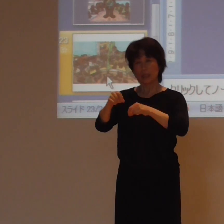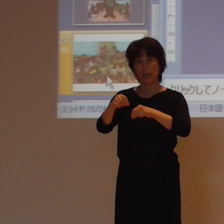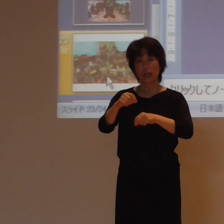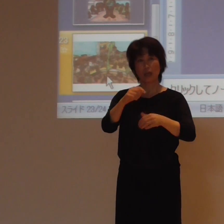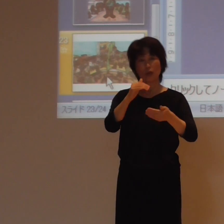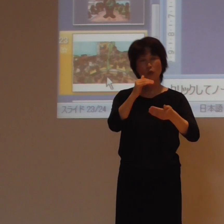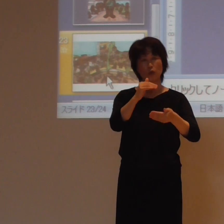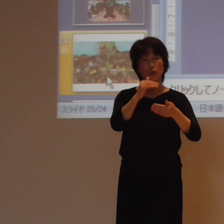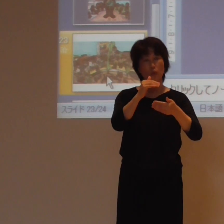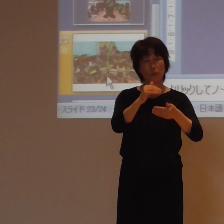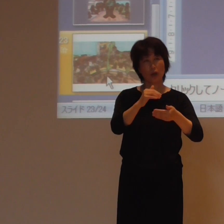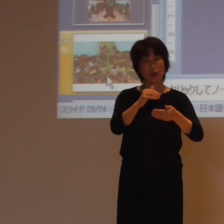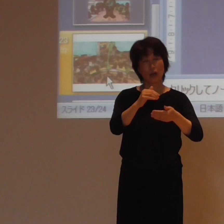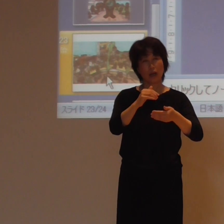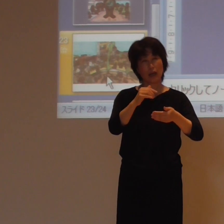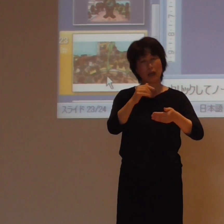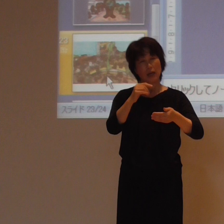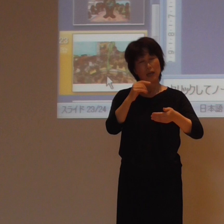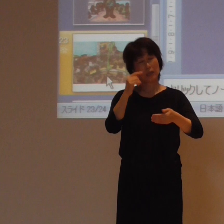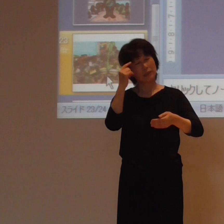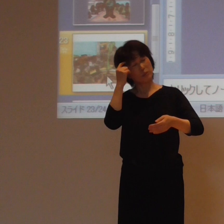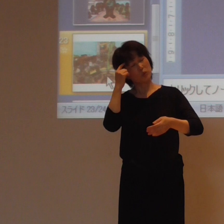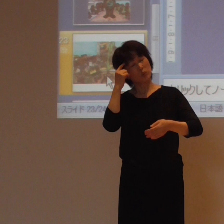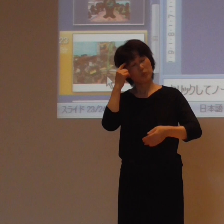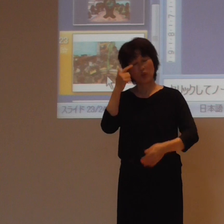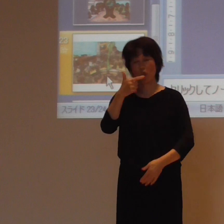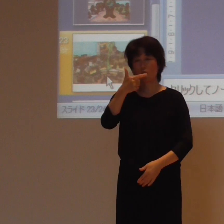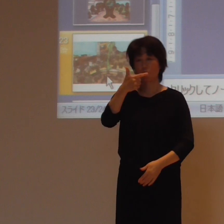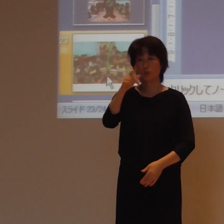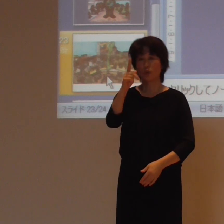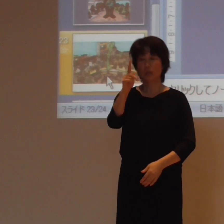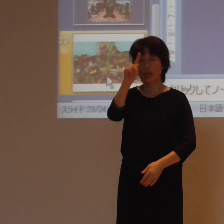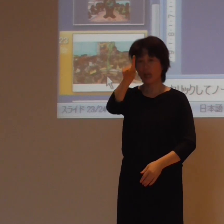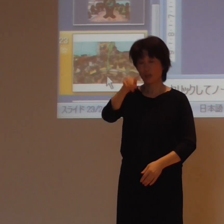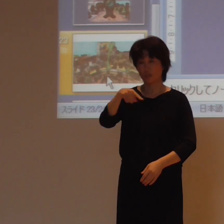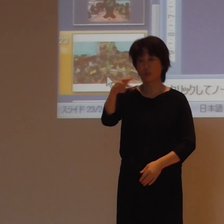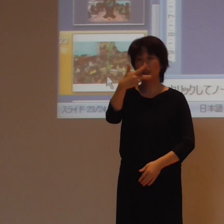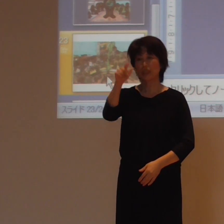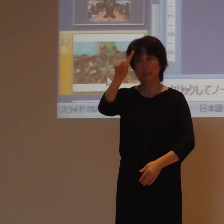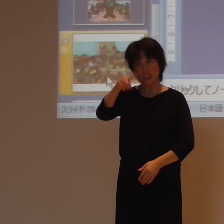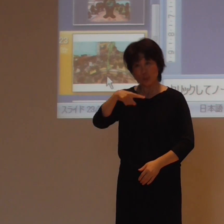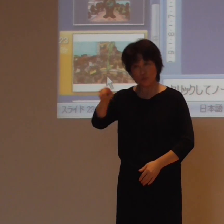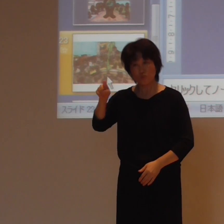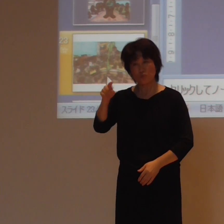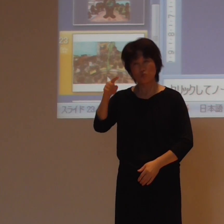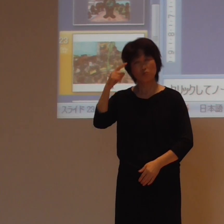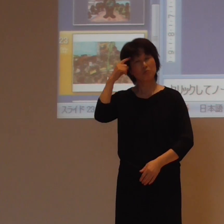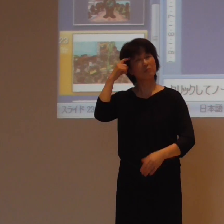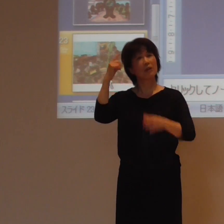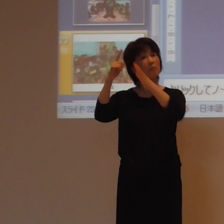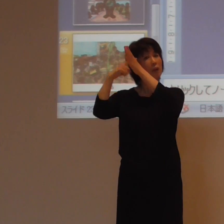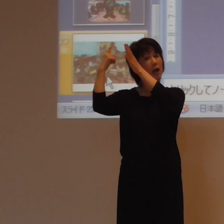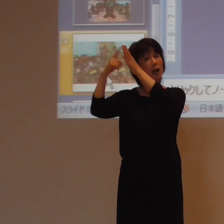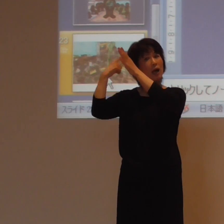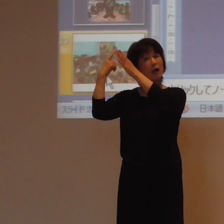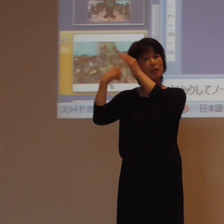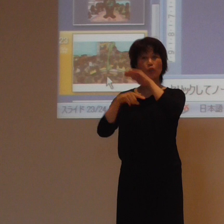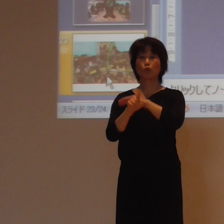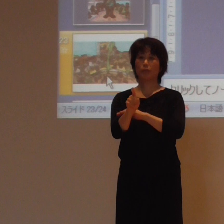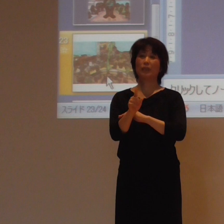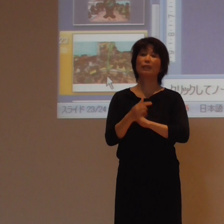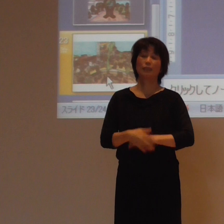関心、これ無関心という怪物のようなものとね、どうこれから条例が戦っているのか、こうなります